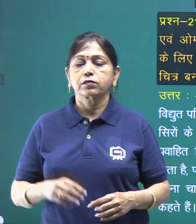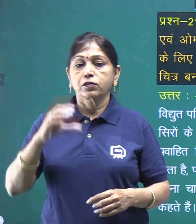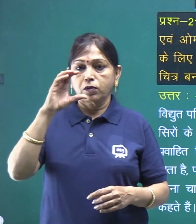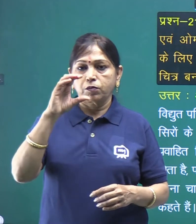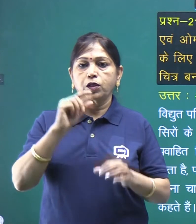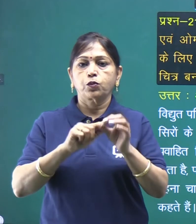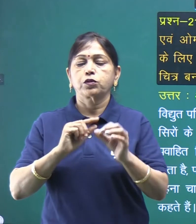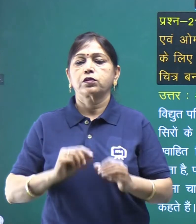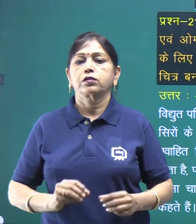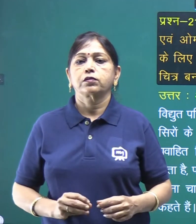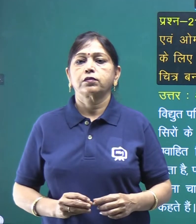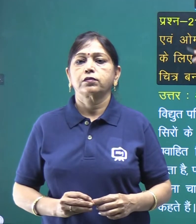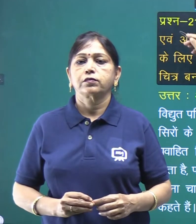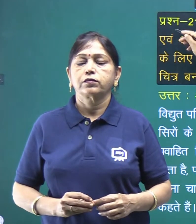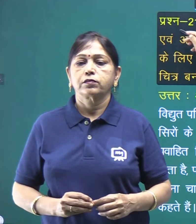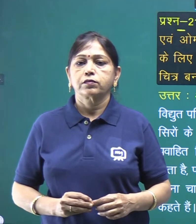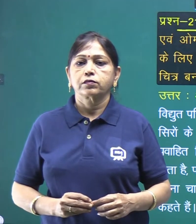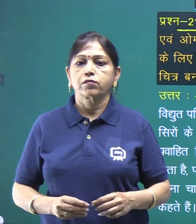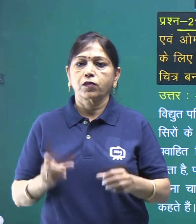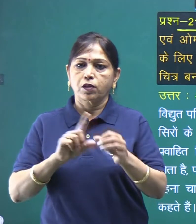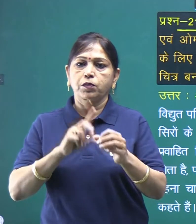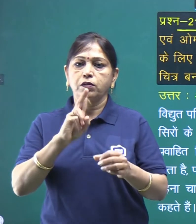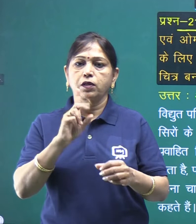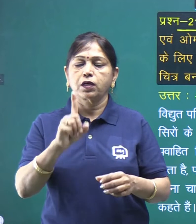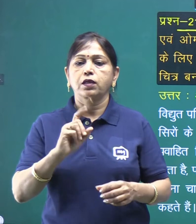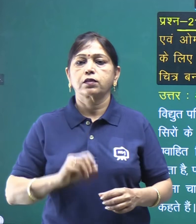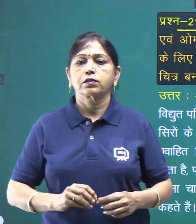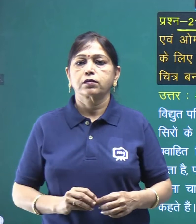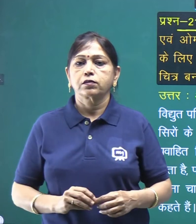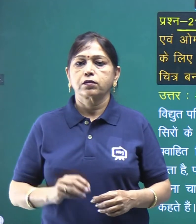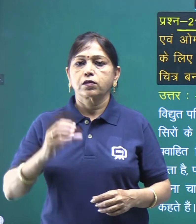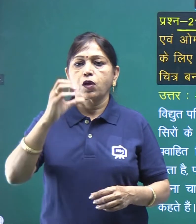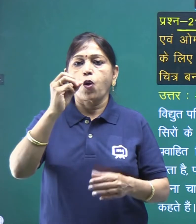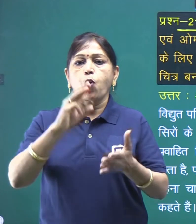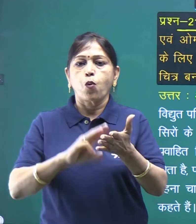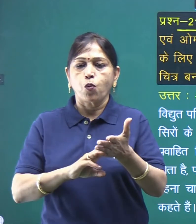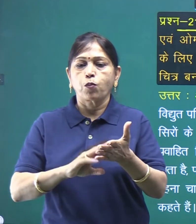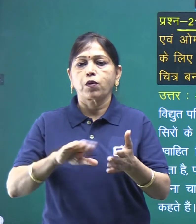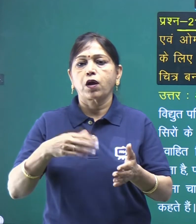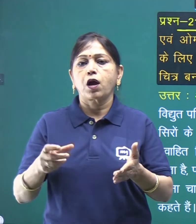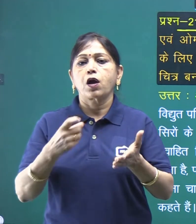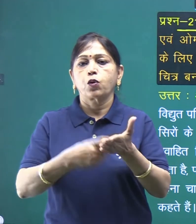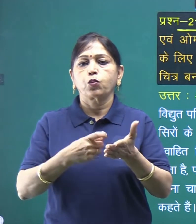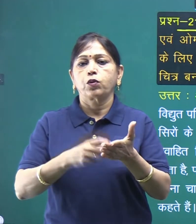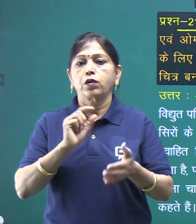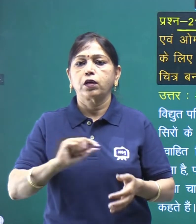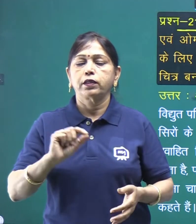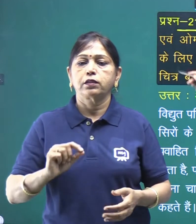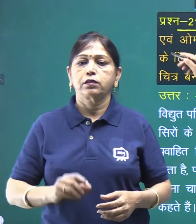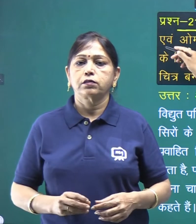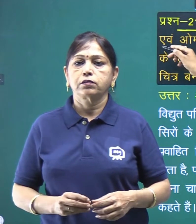निबंधात्मक प्रश्न 21, ओम का नियम लिखिए।